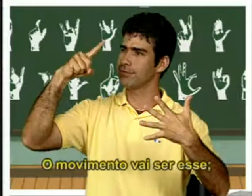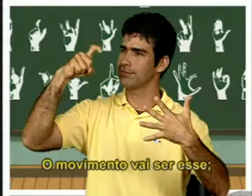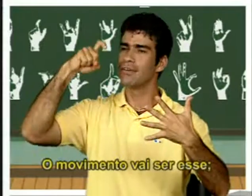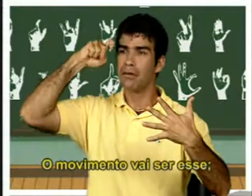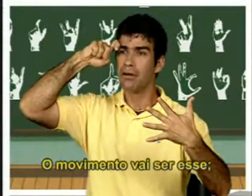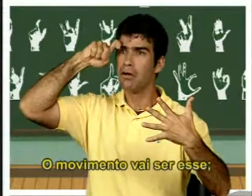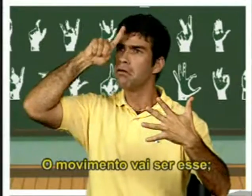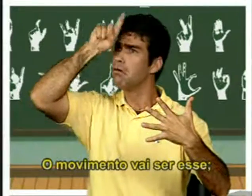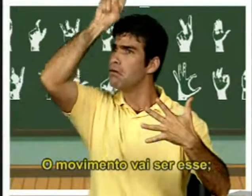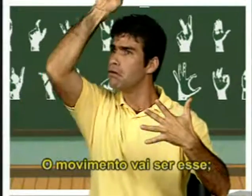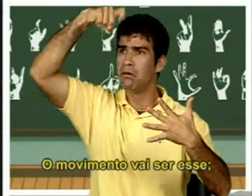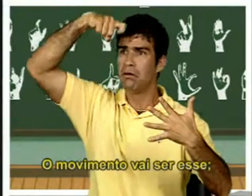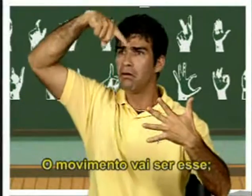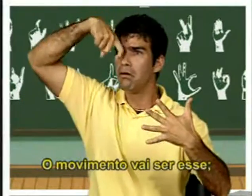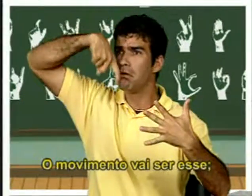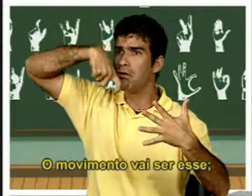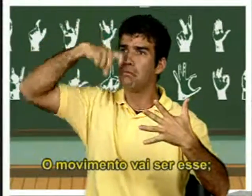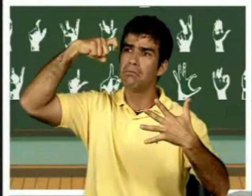O movimento vai ser esse.